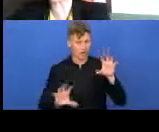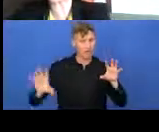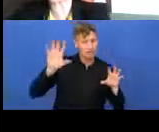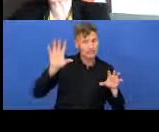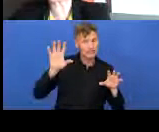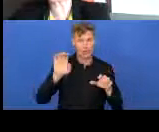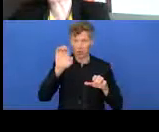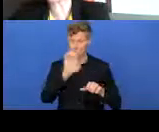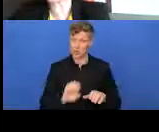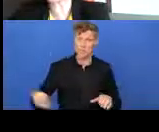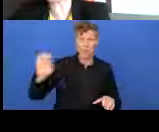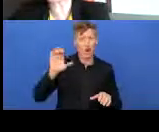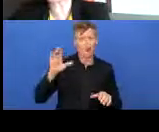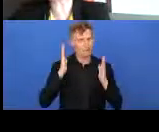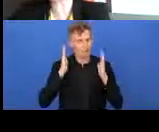Et